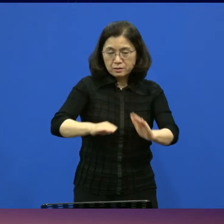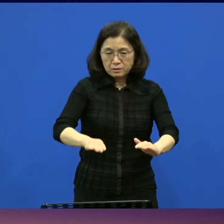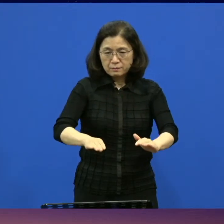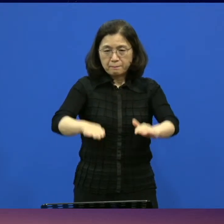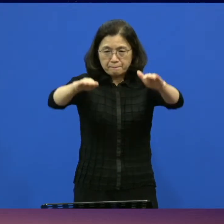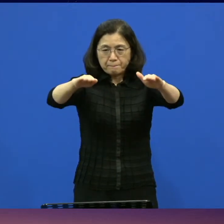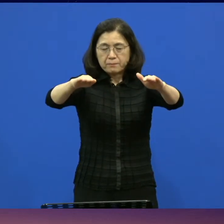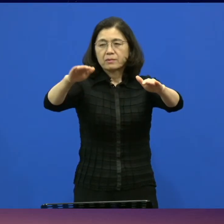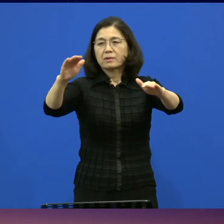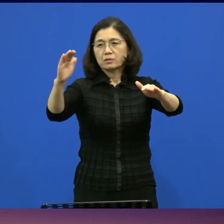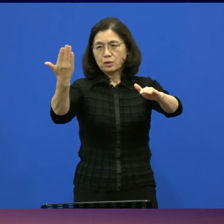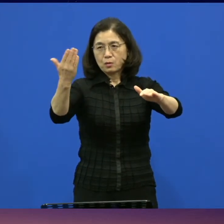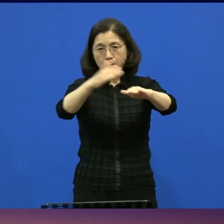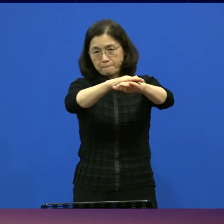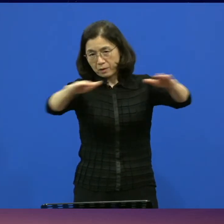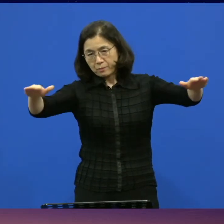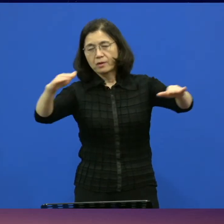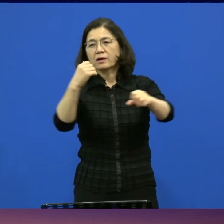평지로 만들어야 됩니다.